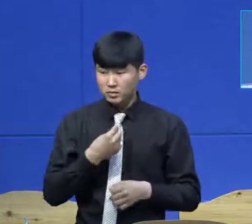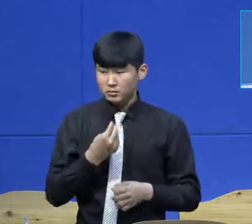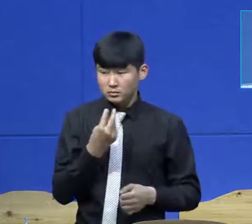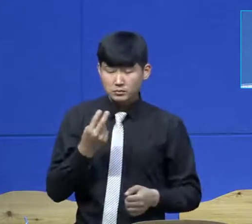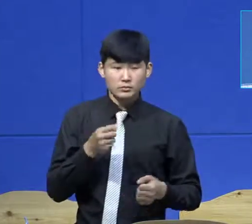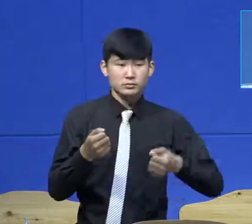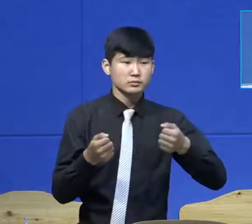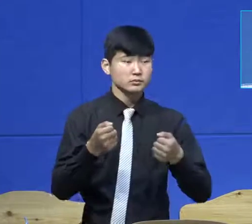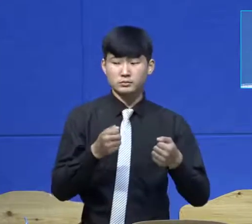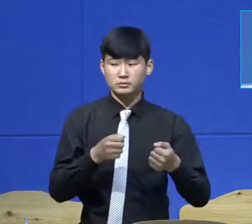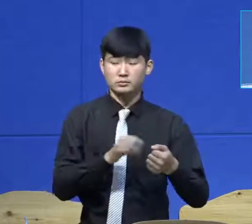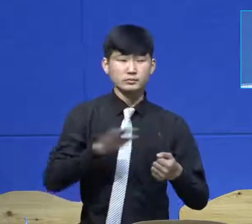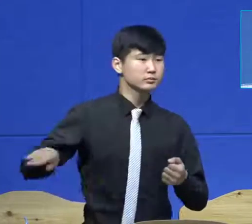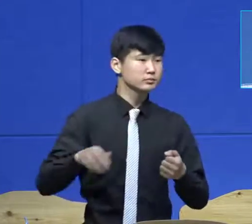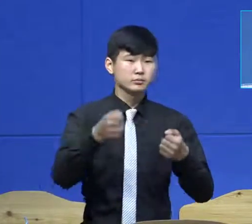явж чадахгүй тэрийг.